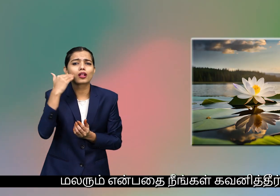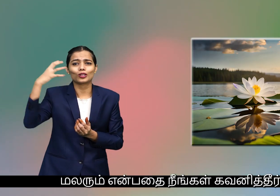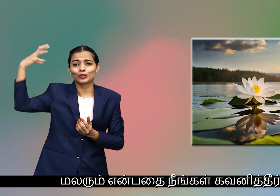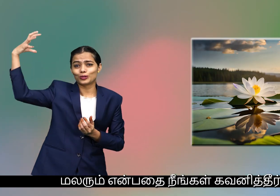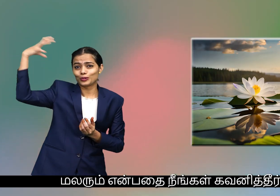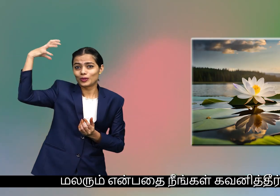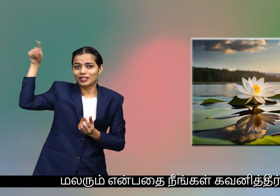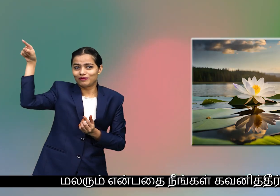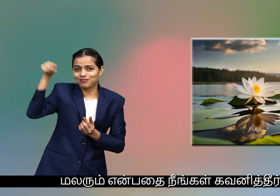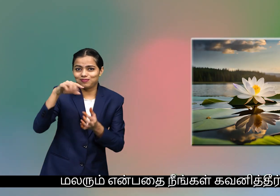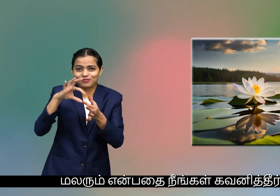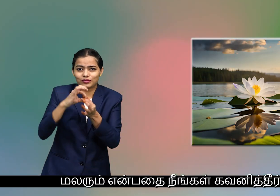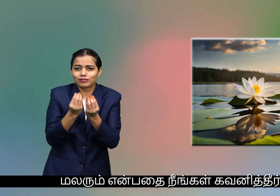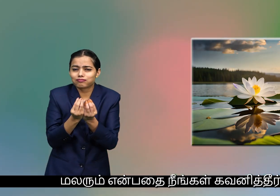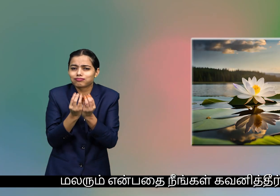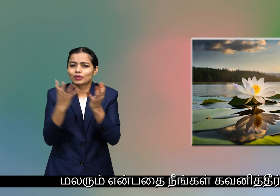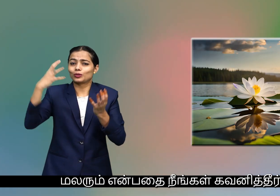நீங்கள் கவனித்தீர்களா?